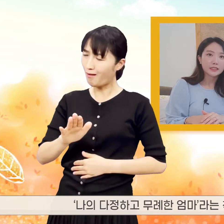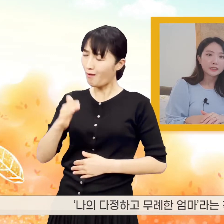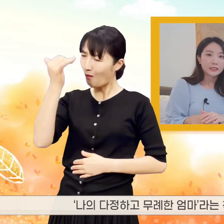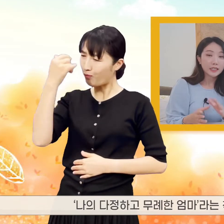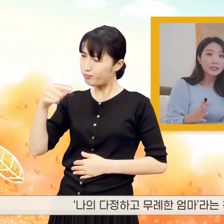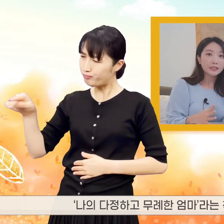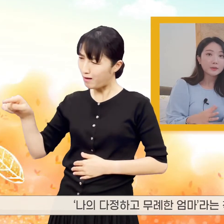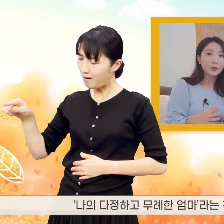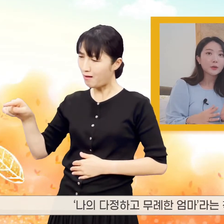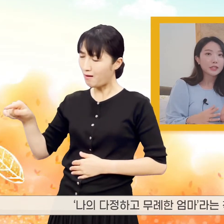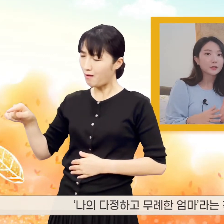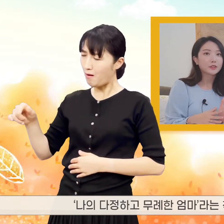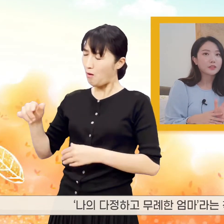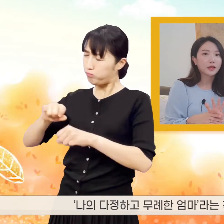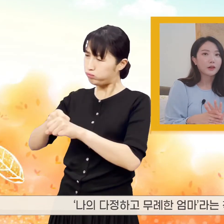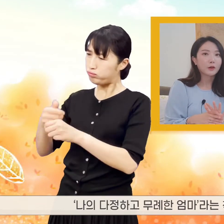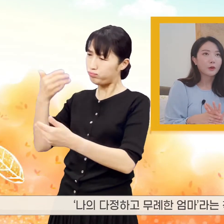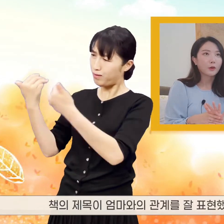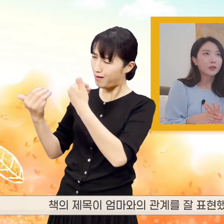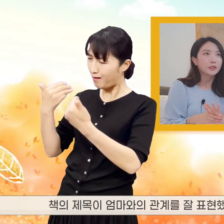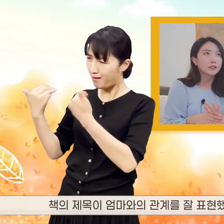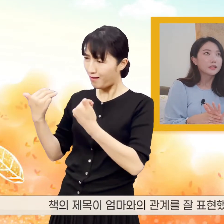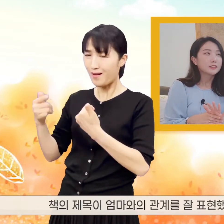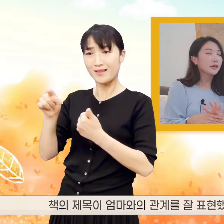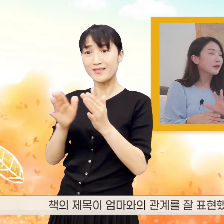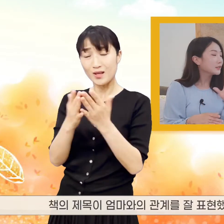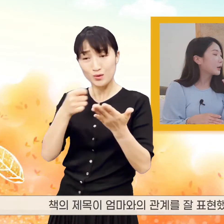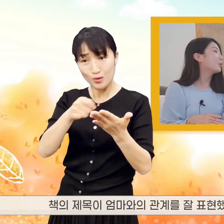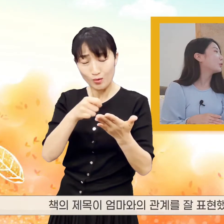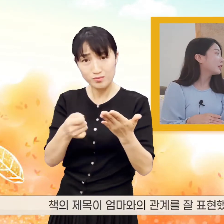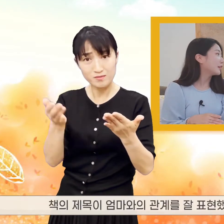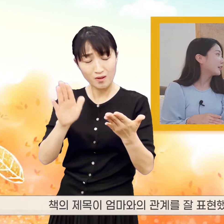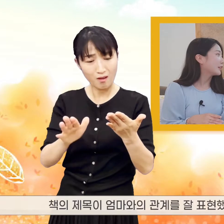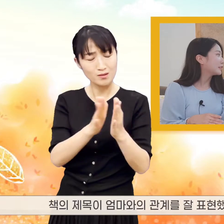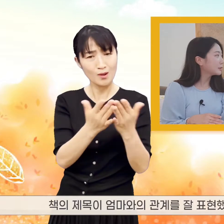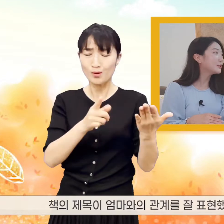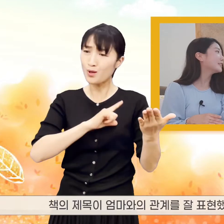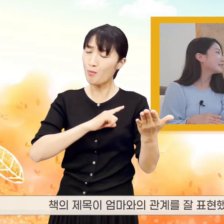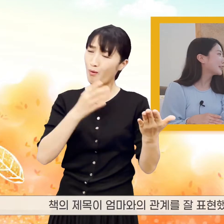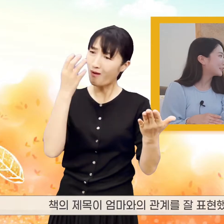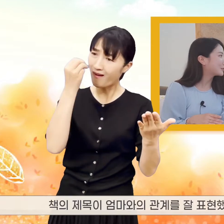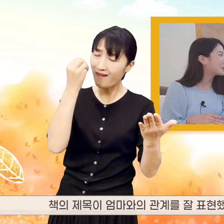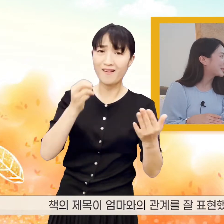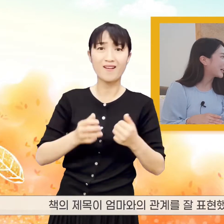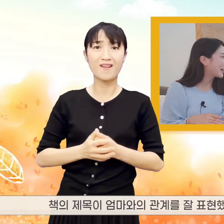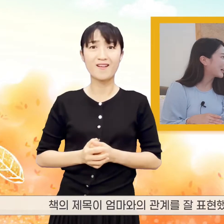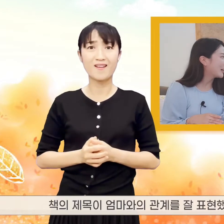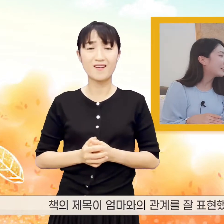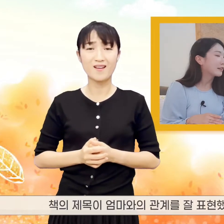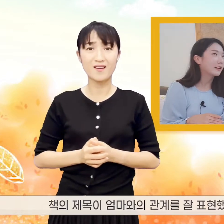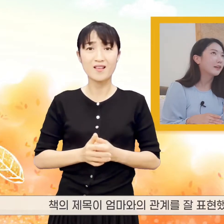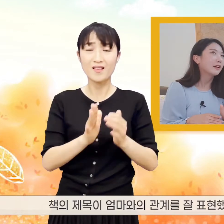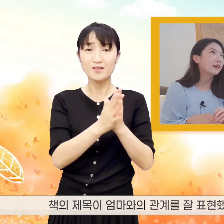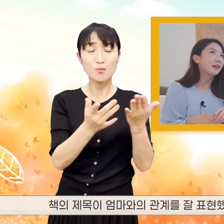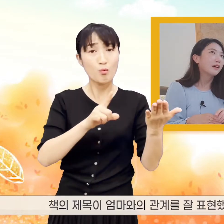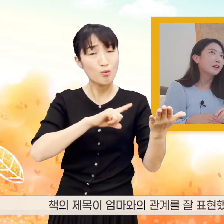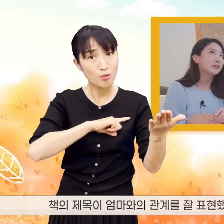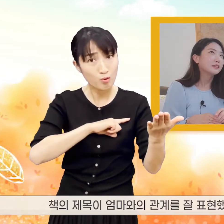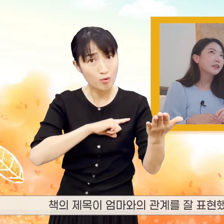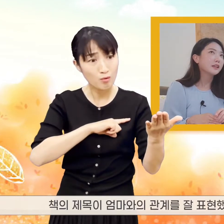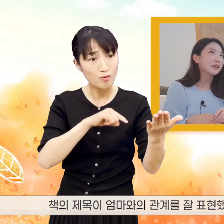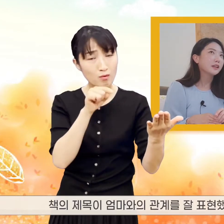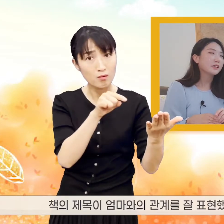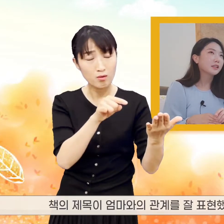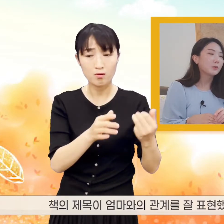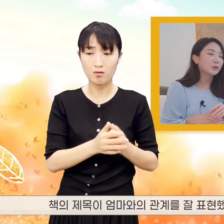엄마라는 책을 펴내셨는데요. 네. 이 책의 제목이 네. 심상치가 않습니다. 그죠? 네. 네. 그러니까